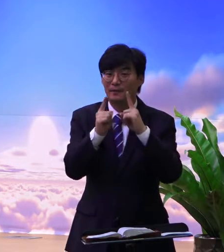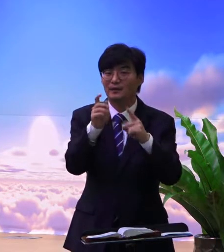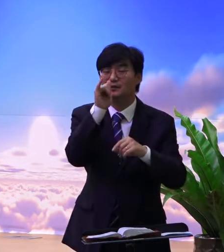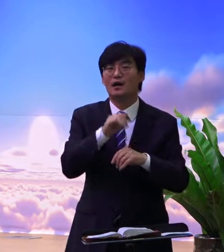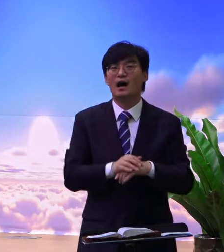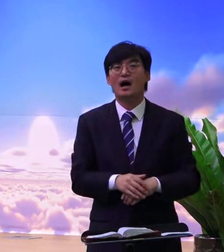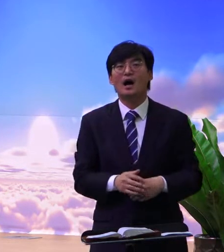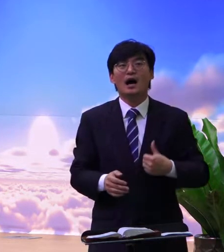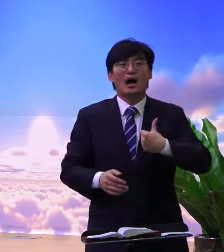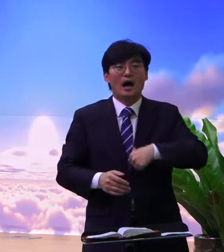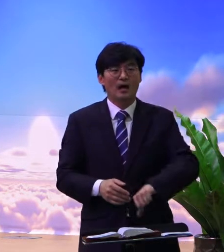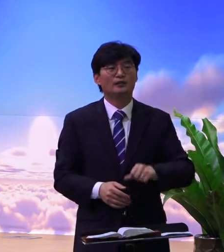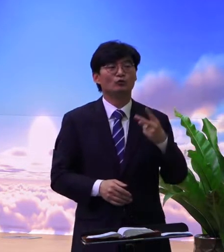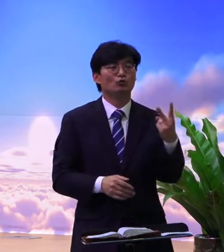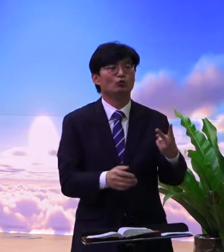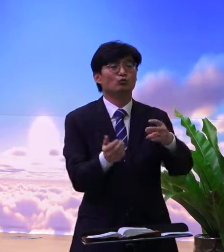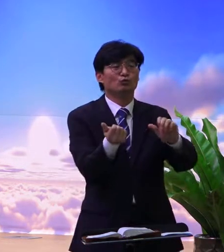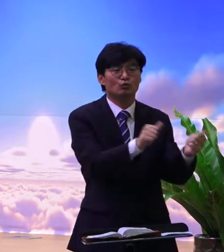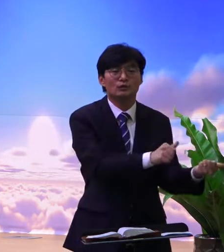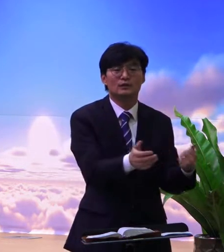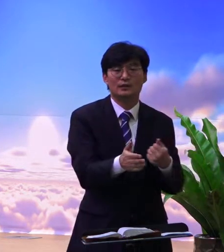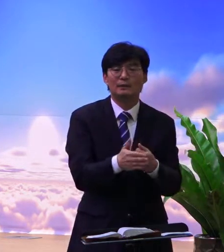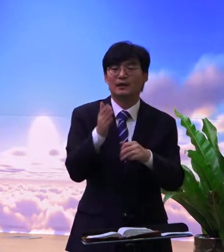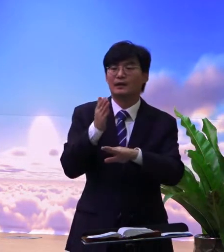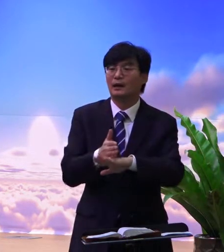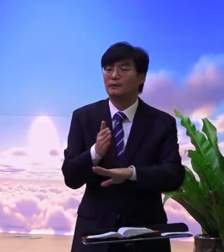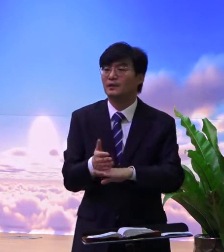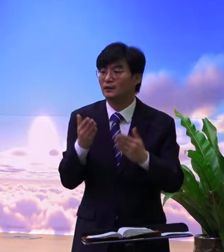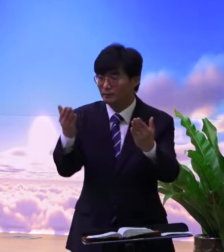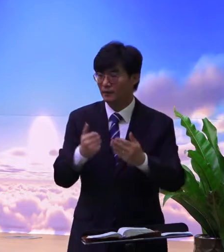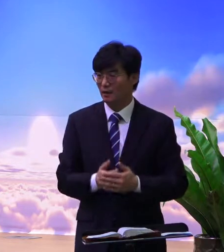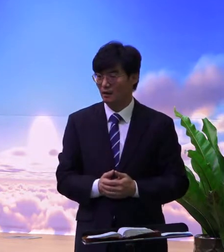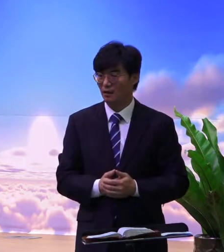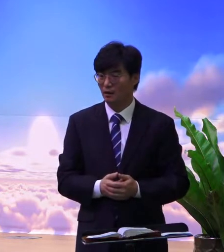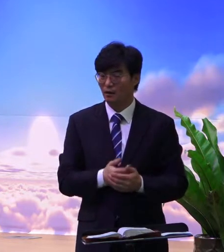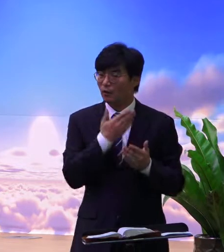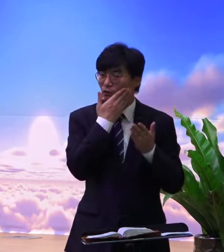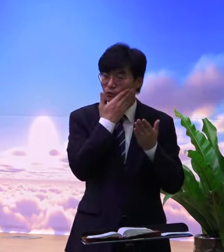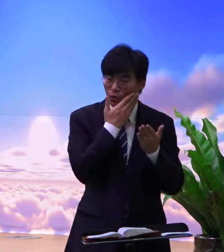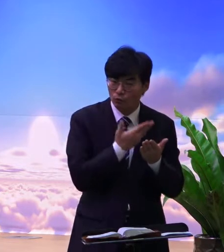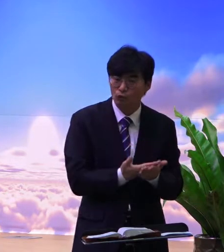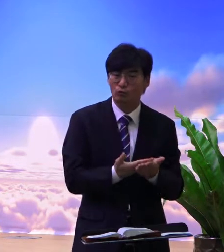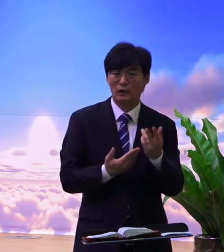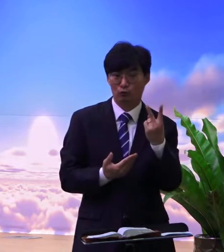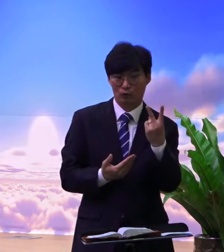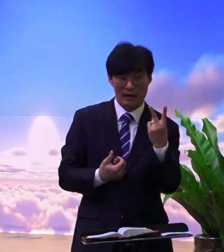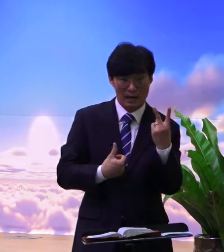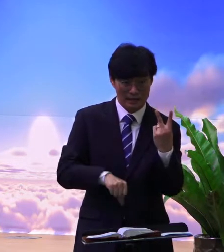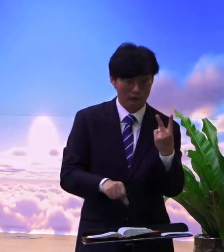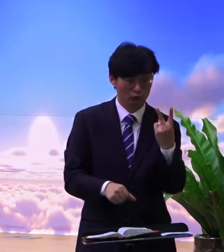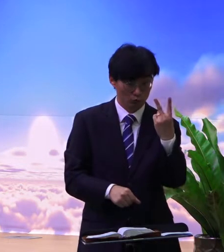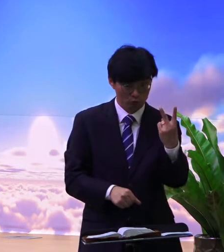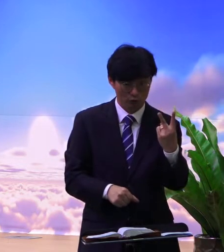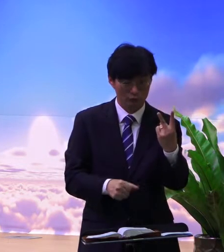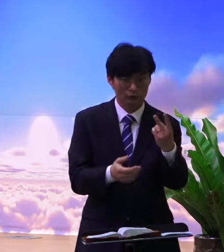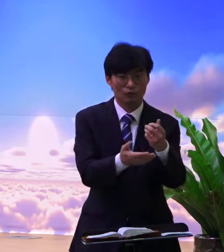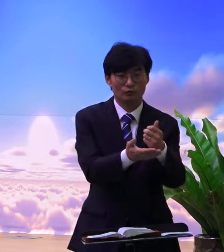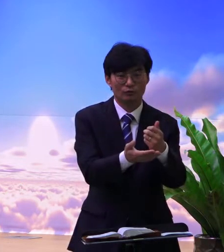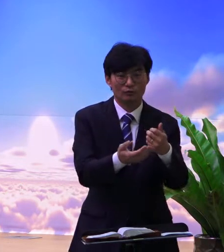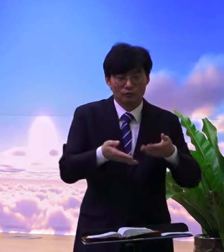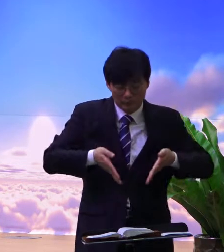감사합니다. 보배 같은 그 2 아들을 제게 맡겨주셨던 것 감사합니다.